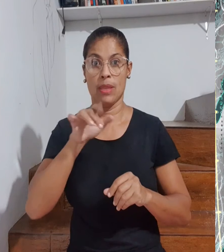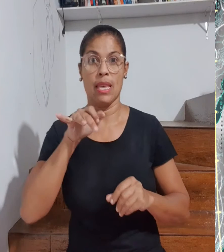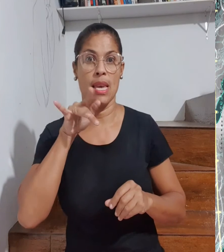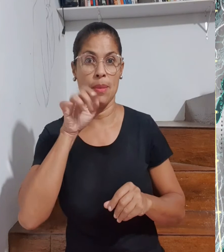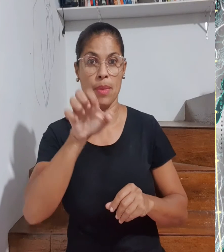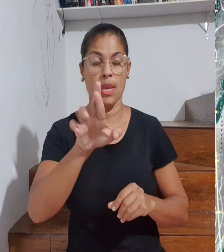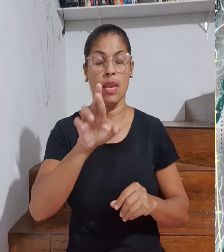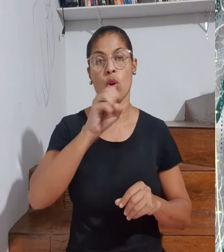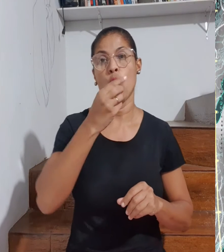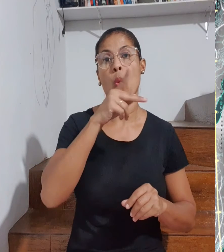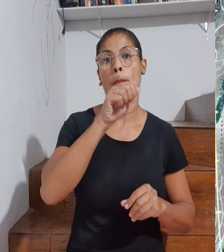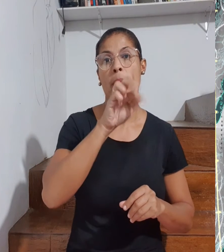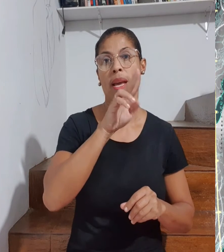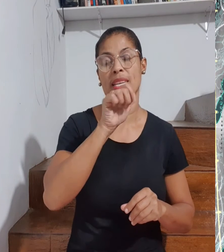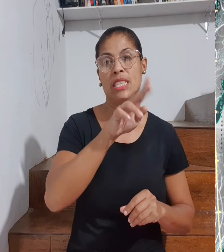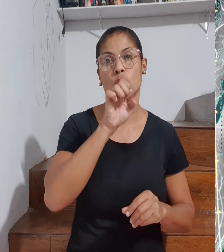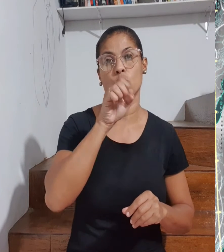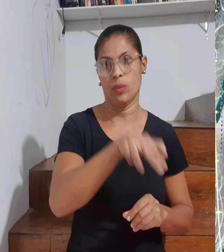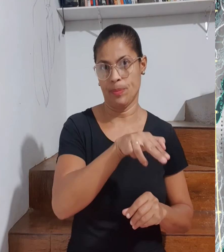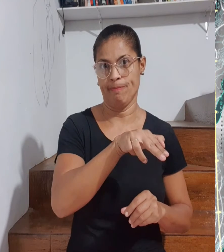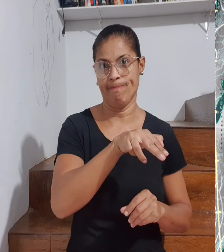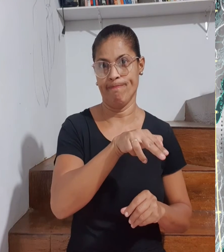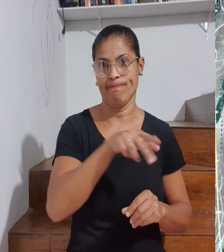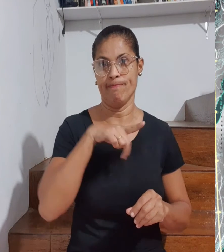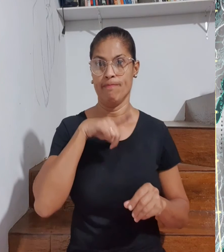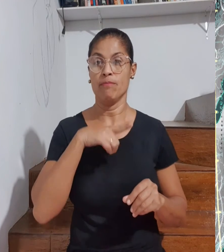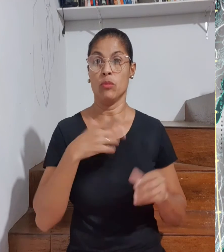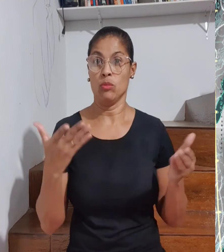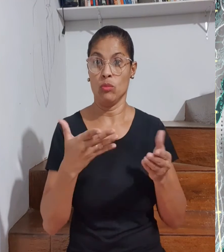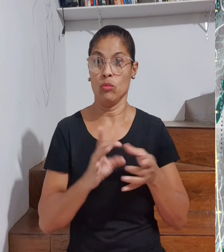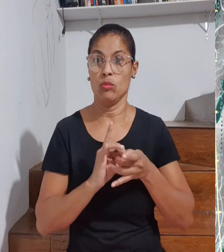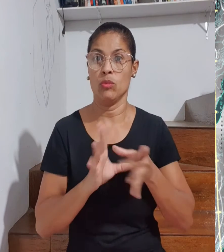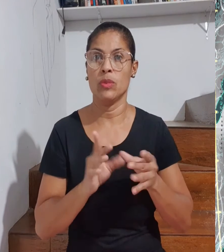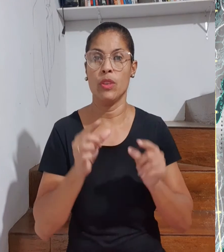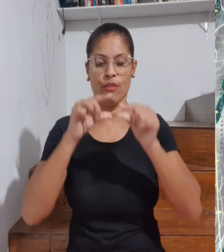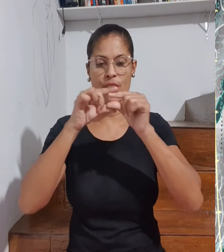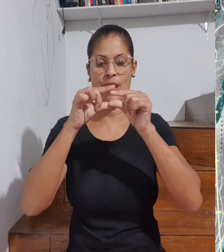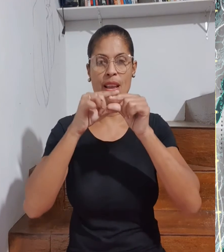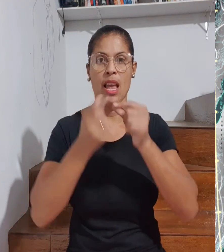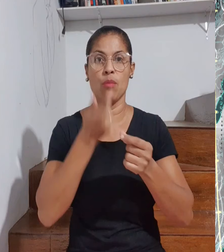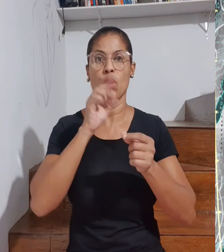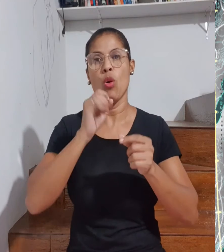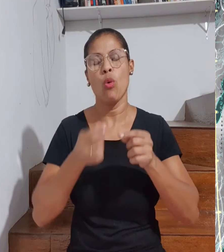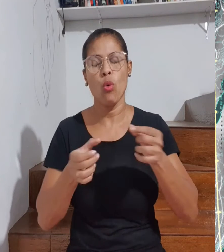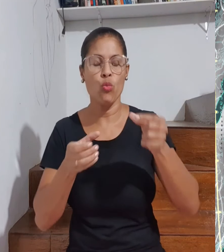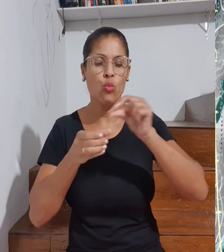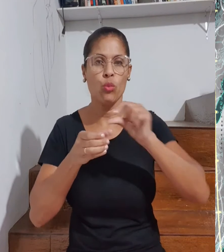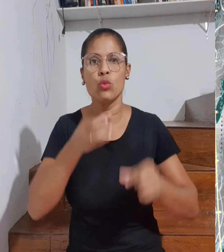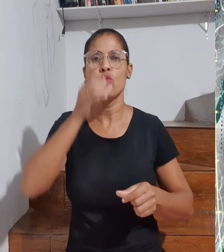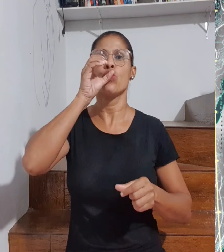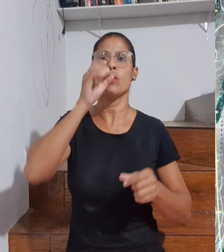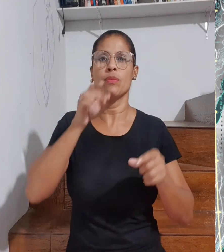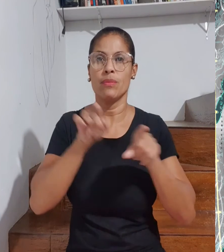Alzheimer e a doença de Parkinson. A rivastigmina está disponível na forma de cápsulas e solução para uso